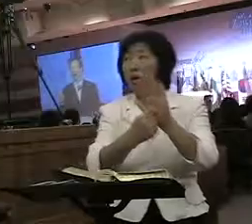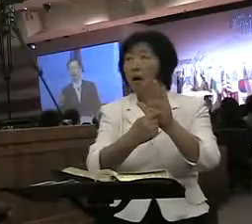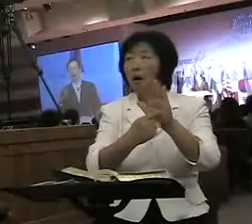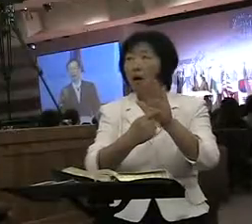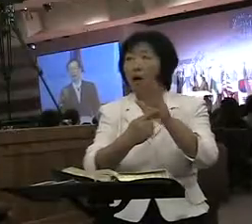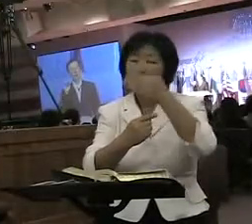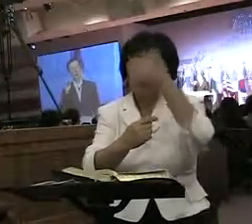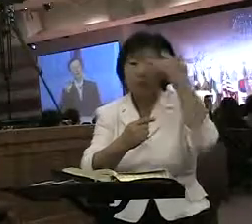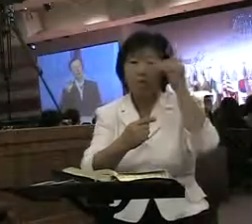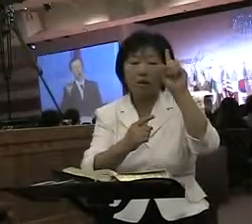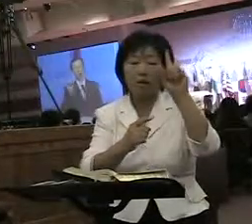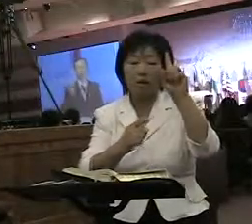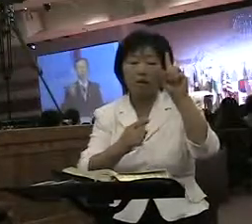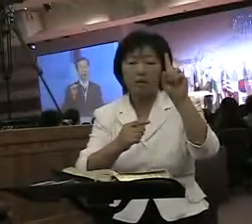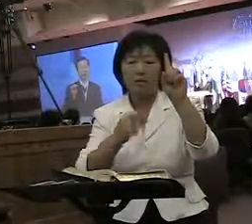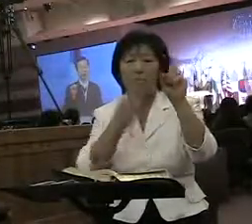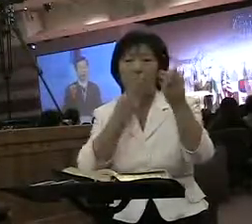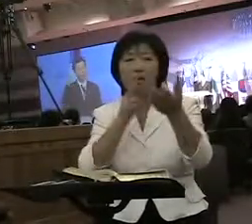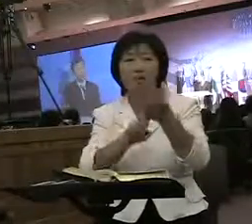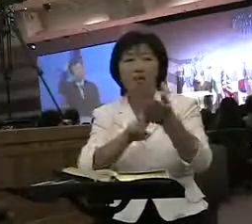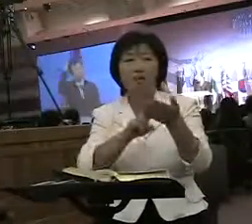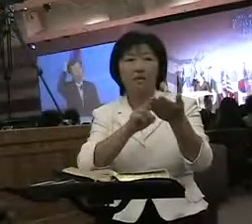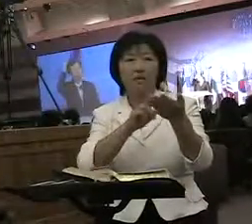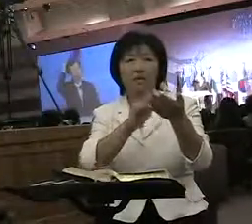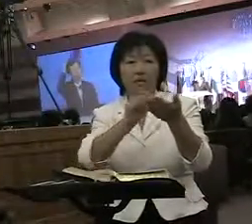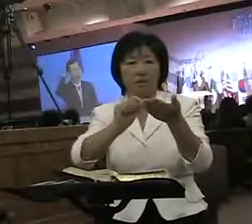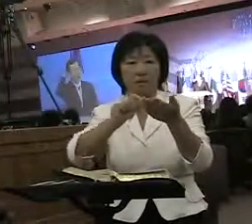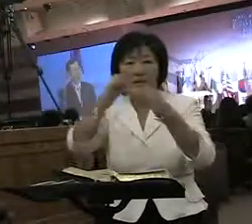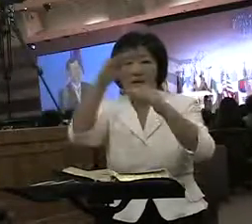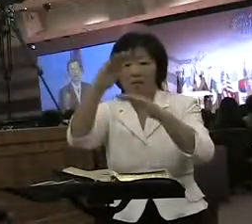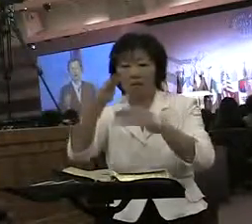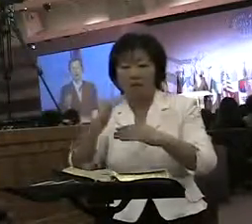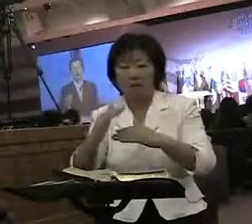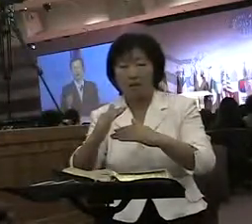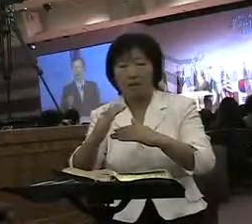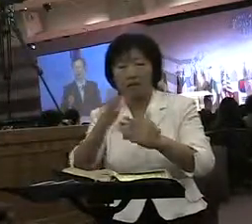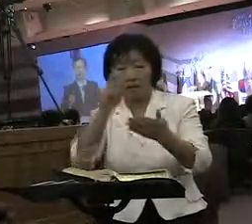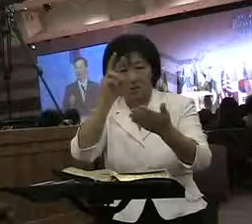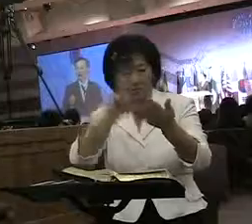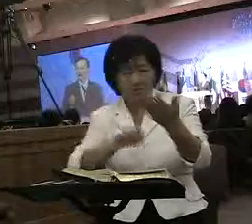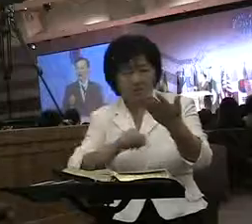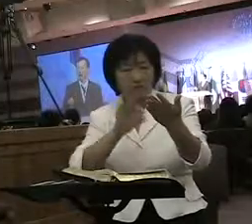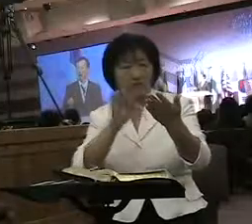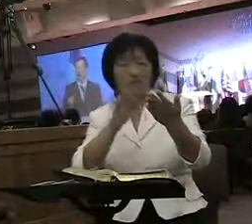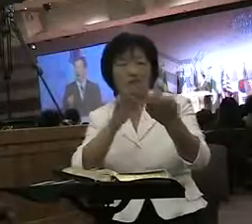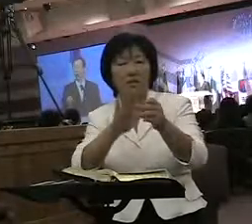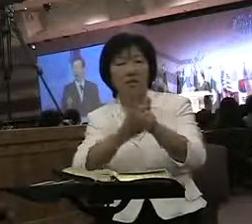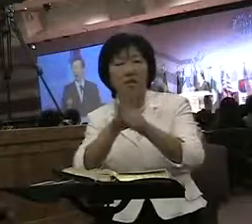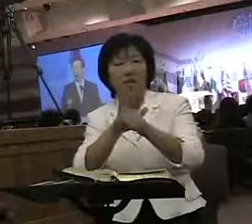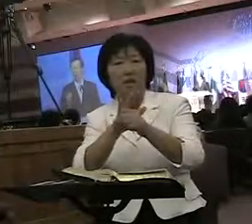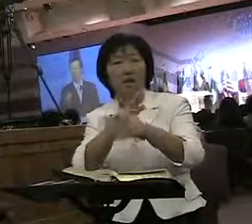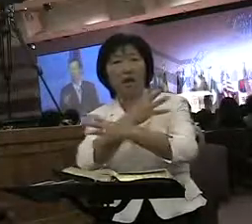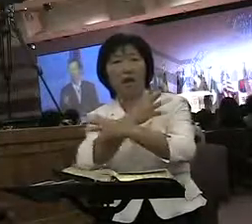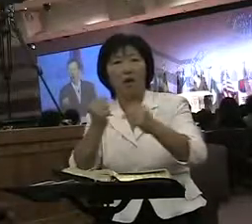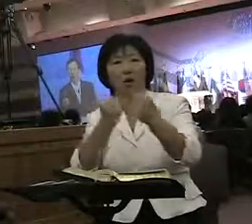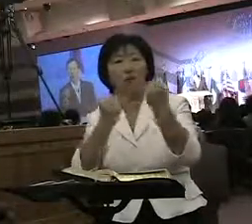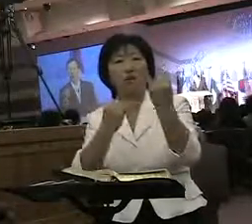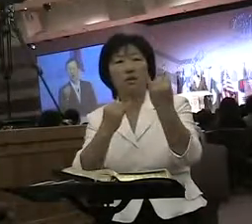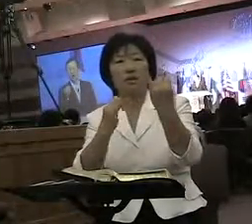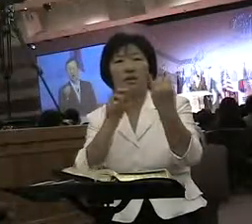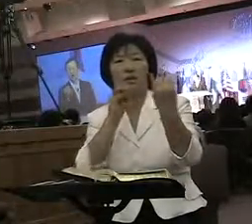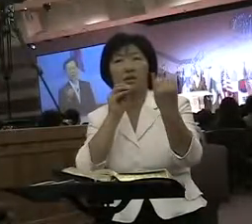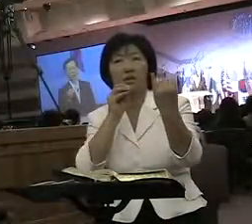한 젊은이가 쓴 편지 내용을 읽게 되었는데 그 편지 내용에서 그는 사랑하는 그의 약혼녀에게